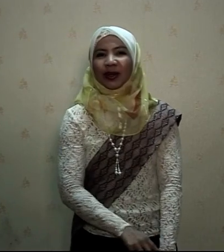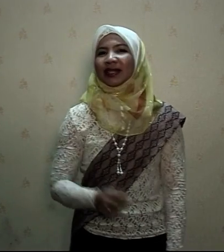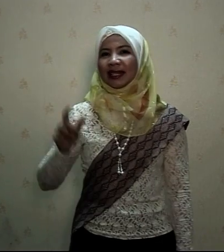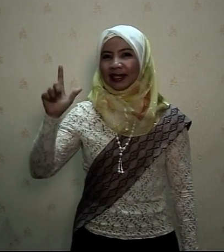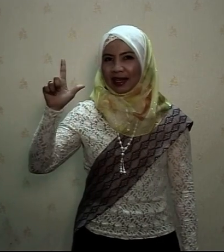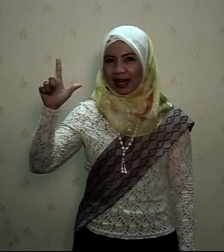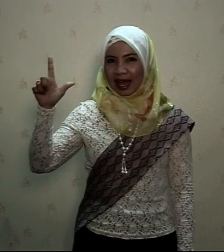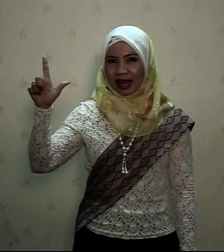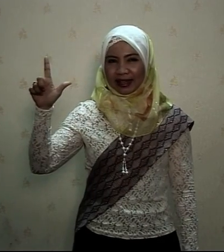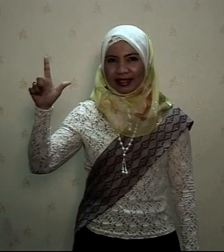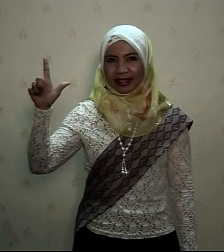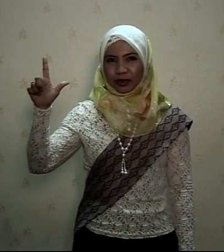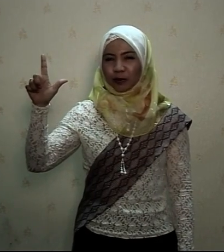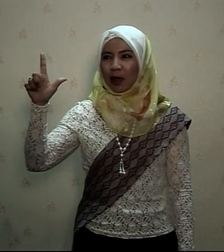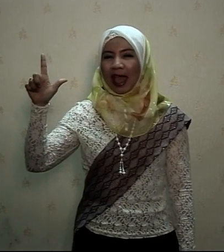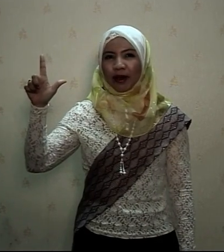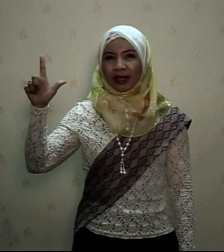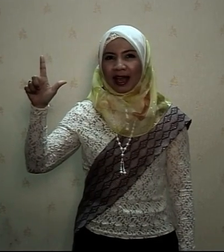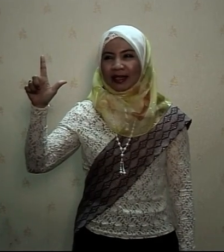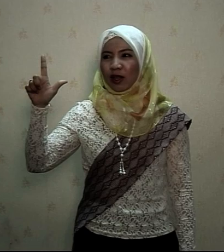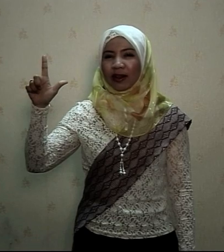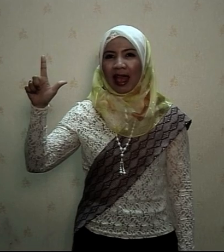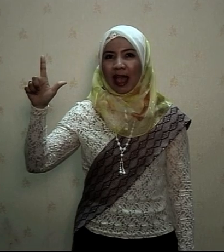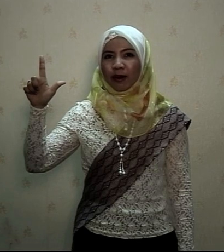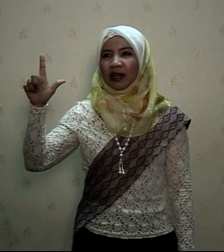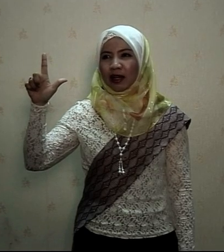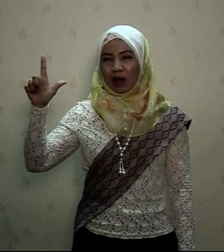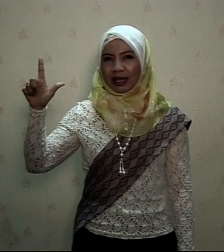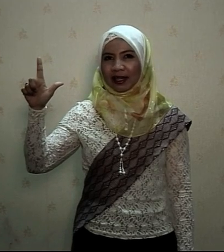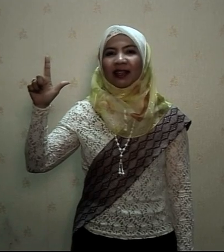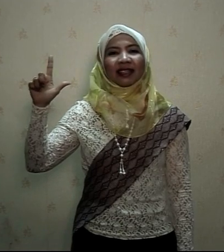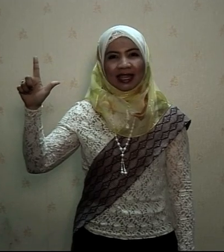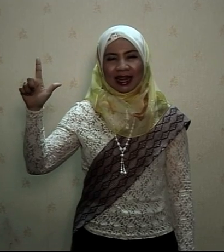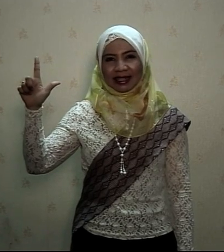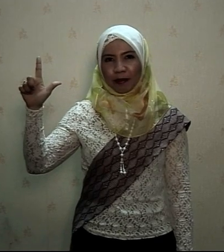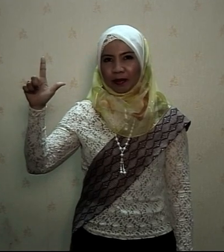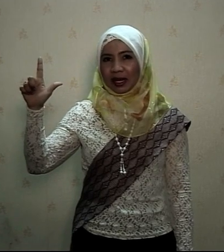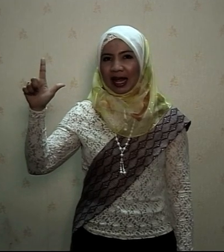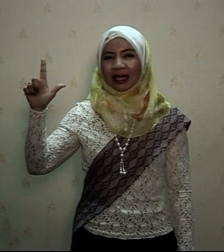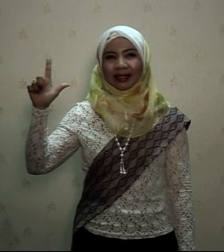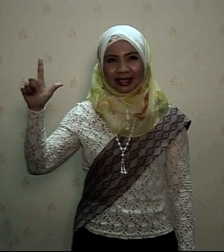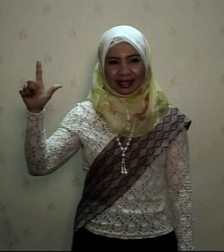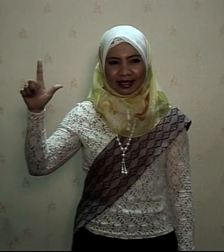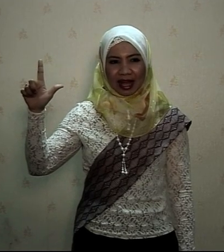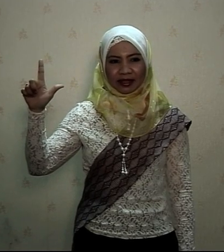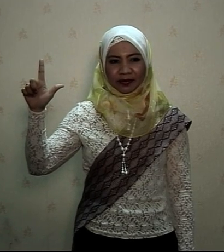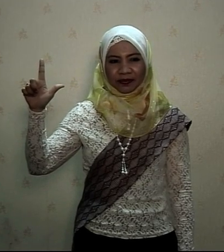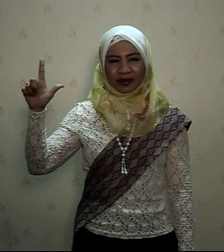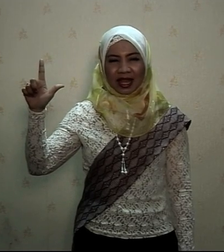สีเหลืองค่ะรบตัว Lนะคะอักษร Lลอลิงใช้ลักษณะแบบนี้นะคะก็คือสีเหลือง